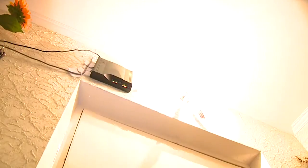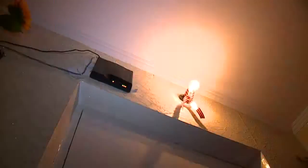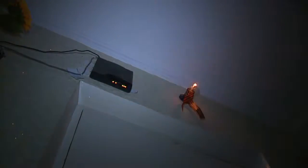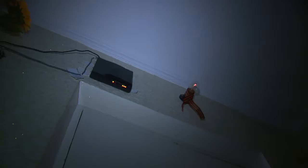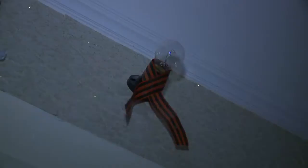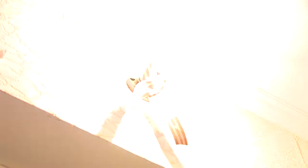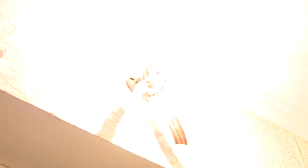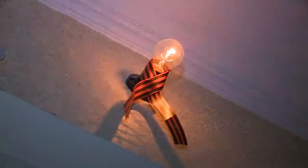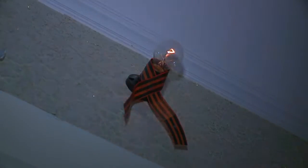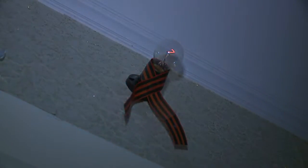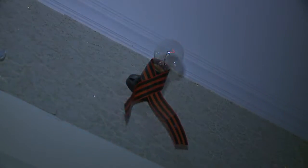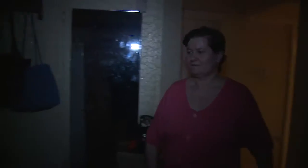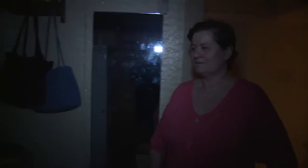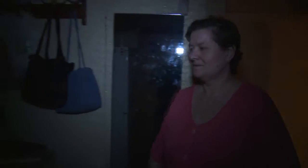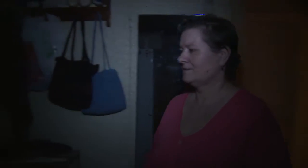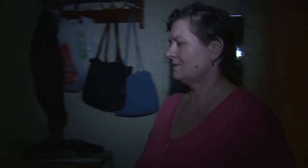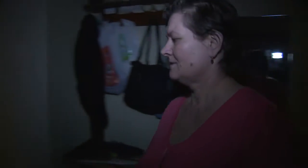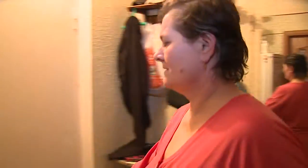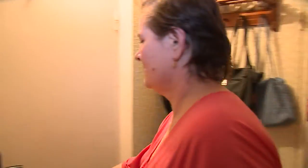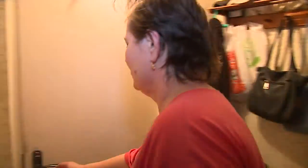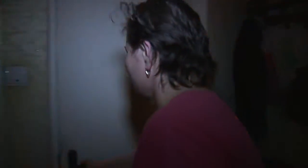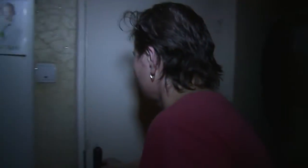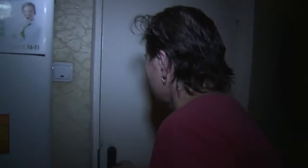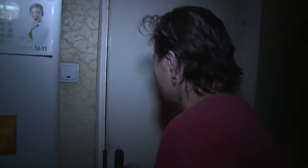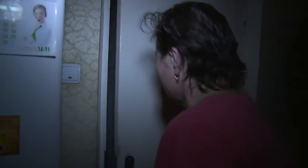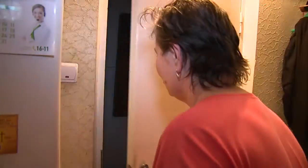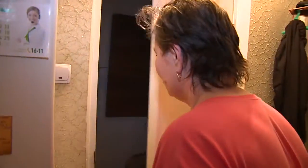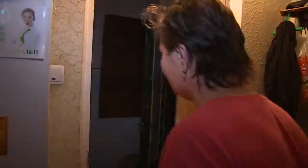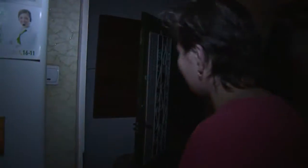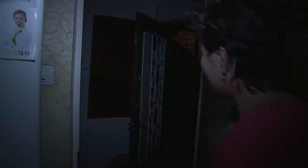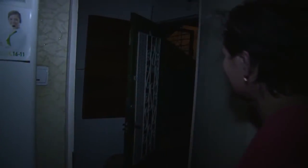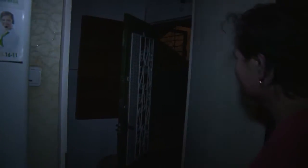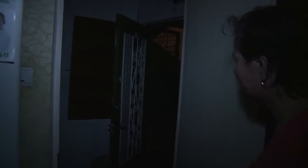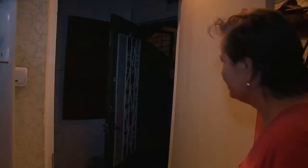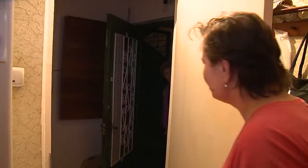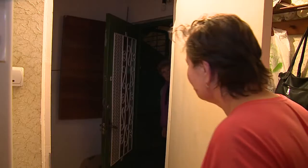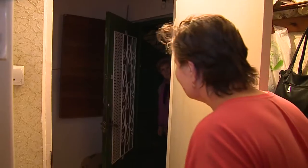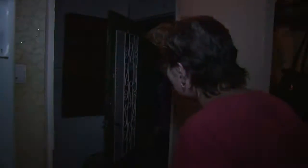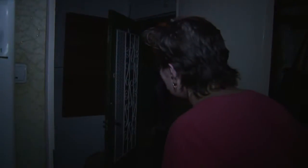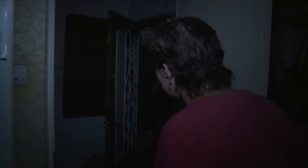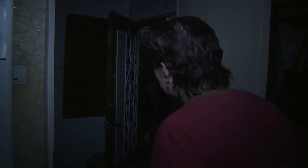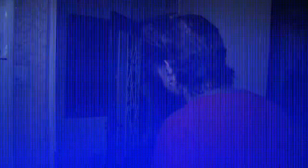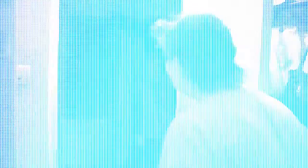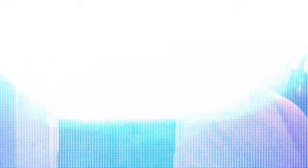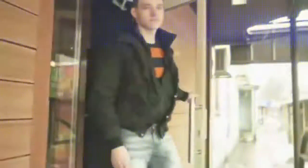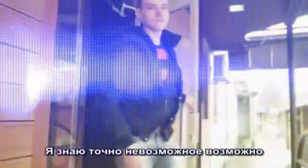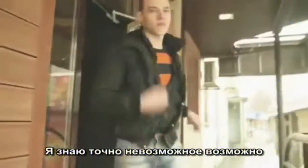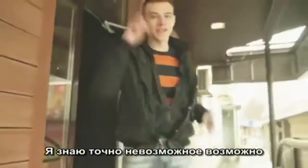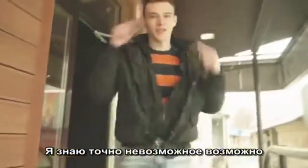в дверь, во всех комнатах начинают мигать лампочки. Но все же живут они полной жизнью и даже могут петь по-своему. Я знаю